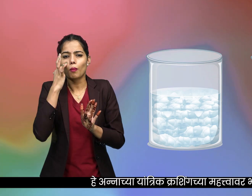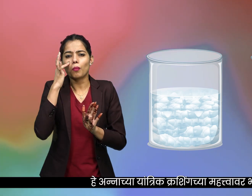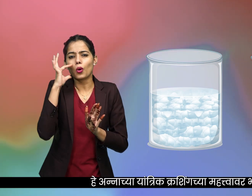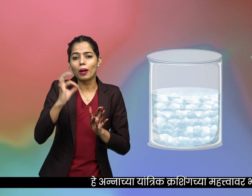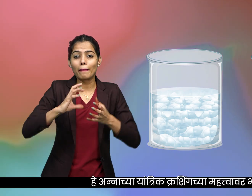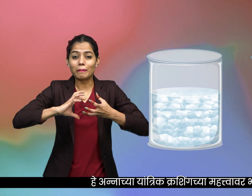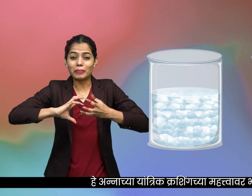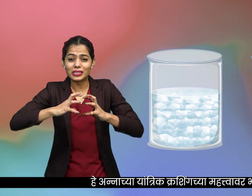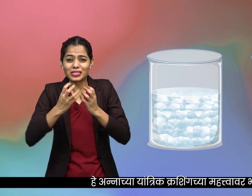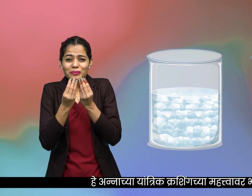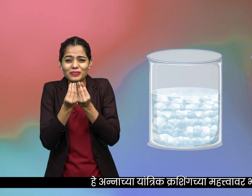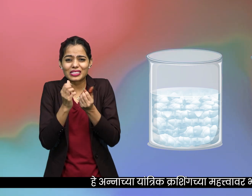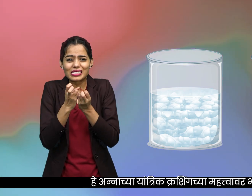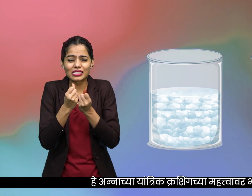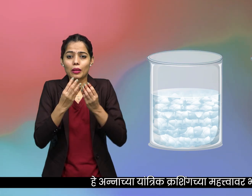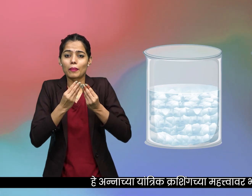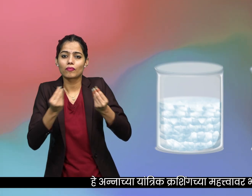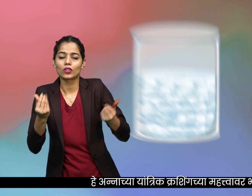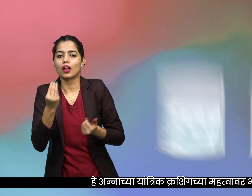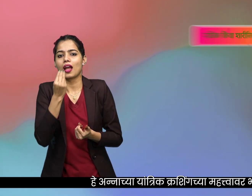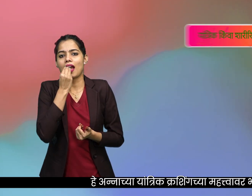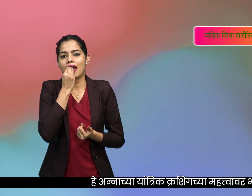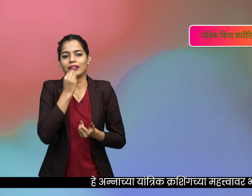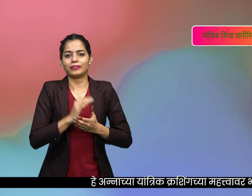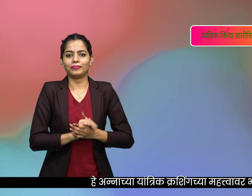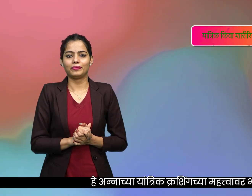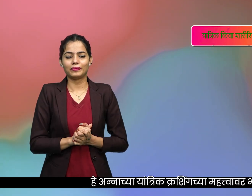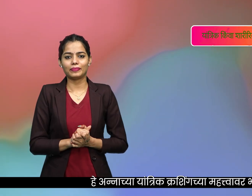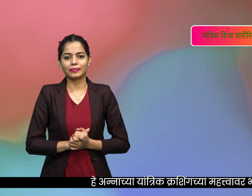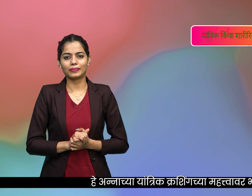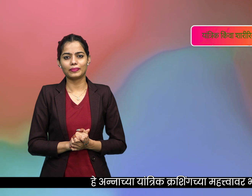हे अन्नाच्या यांत्रिक क्रशिंगच्या महत्त्वावर भर देते.